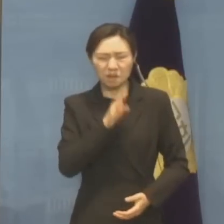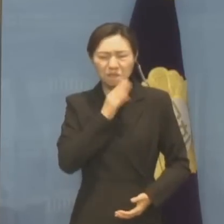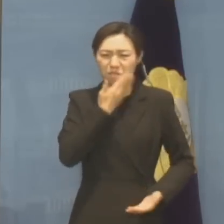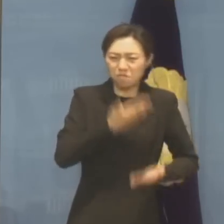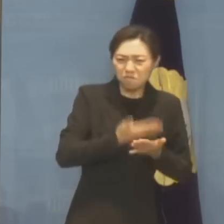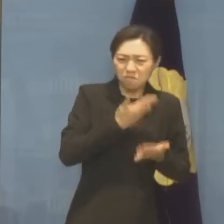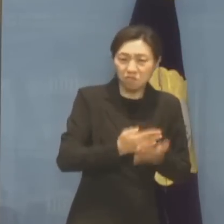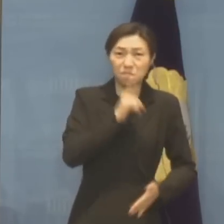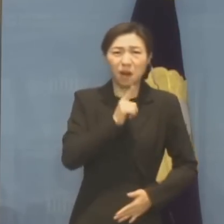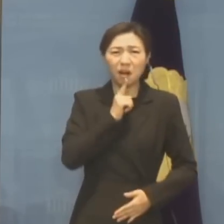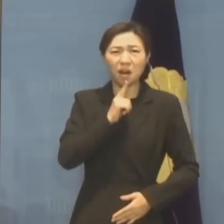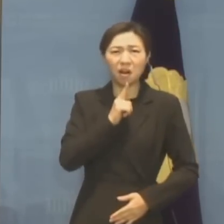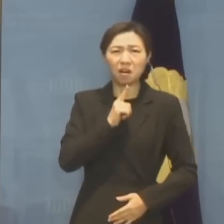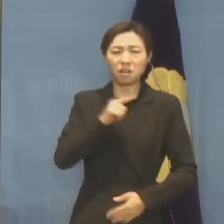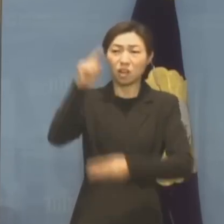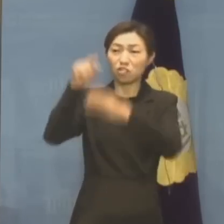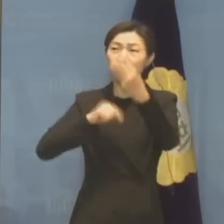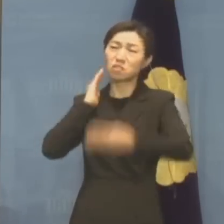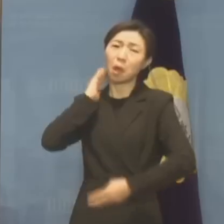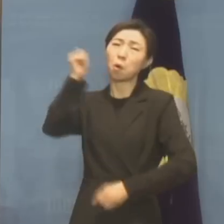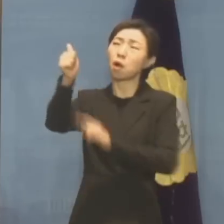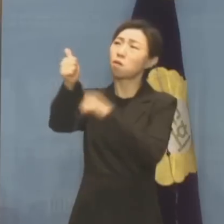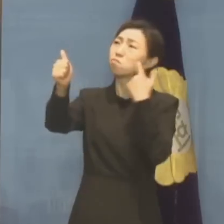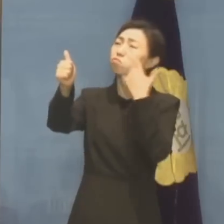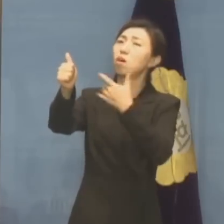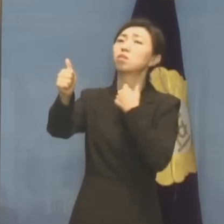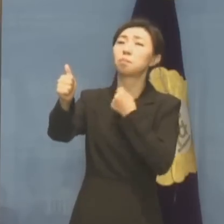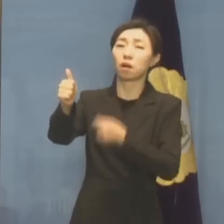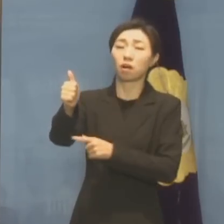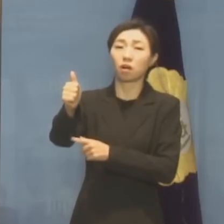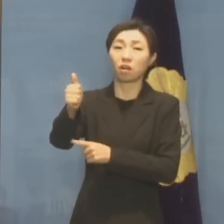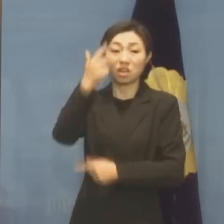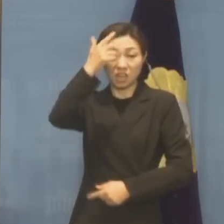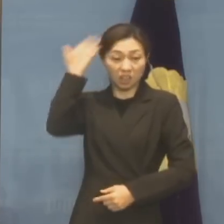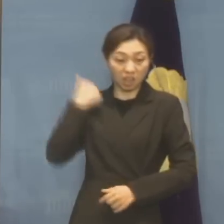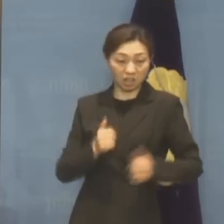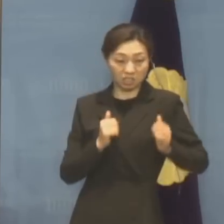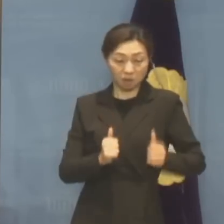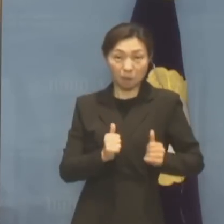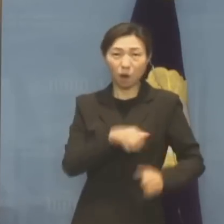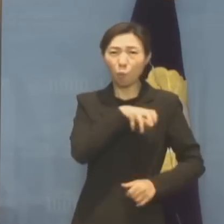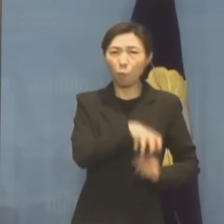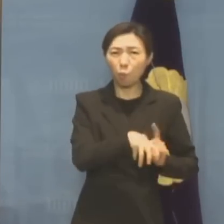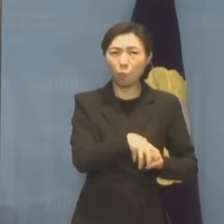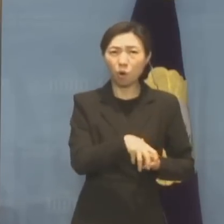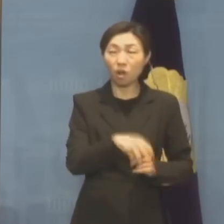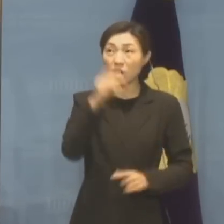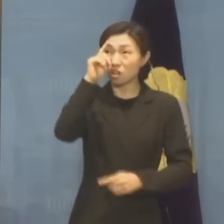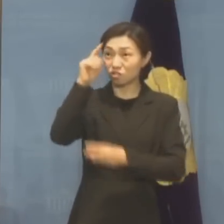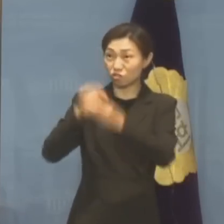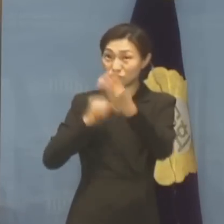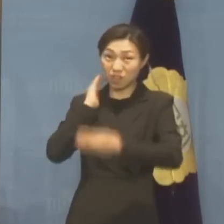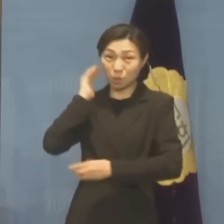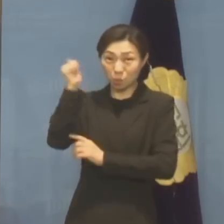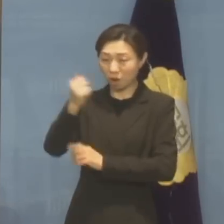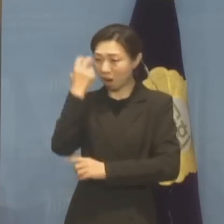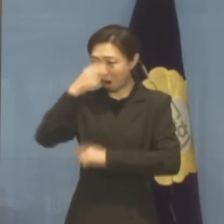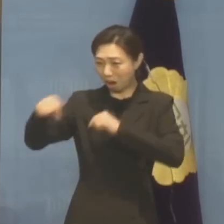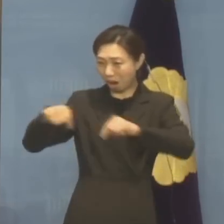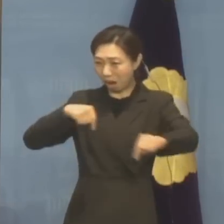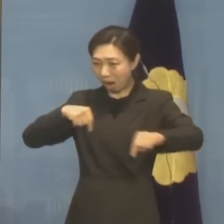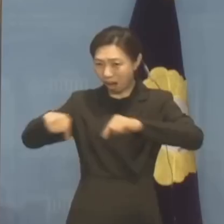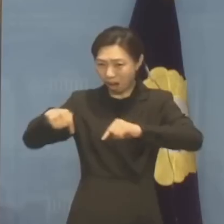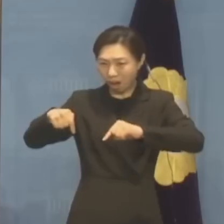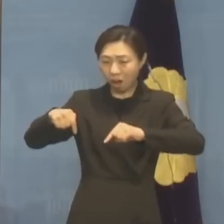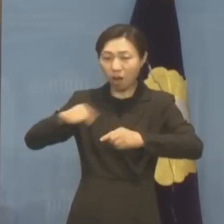정부에 대묻고 싶습니다. 당시 재판부는 윤석열 서울지검장이 이끌던 검찰의